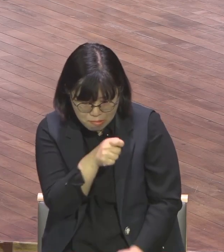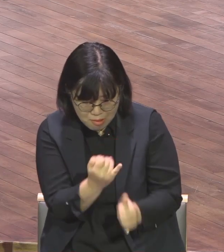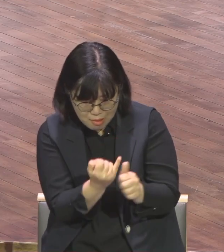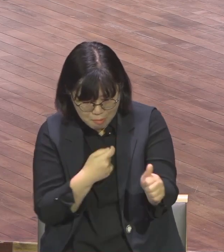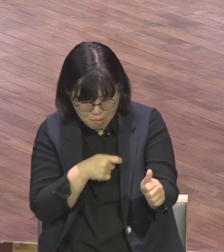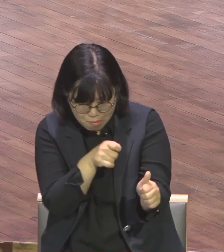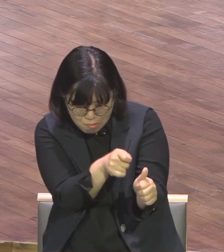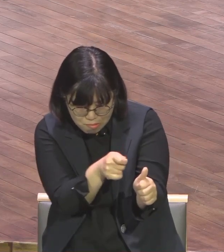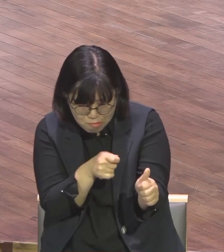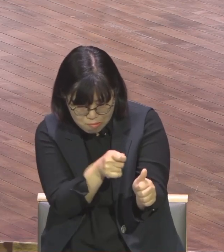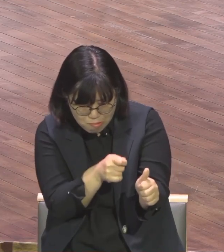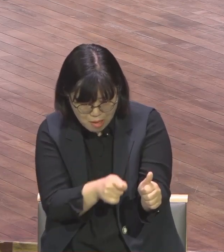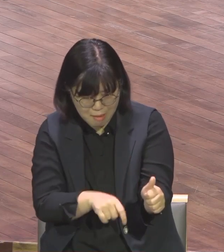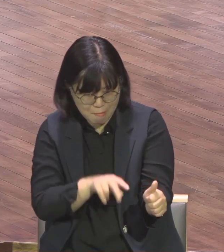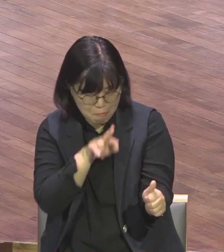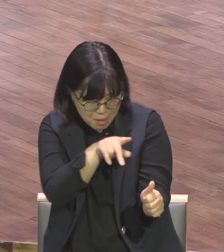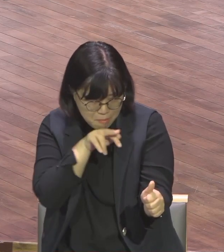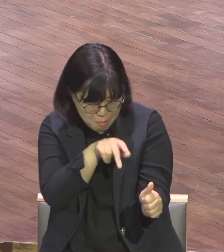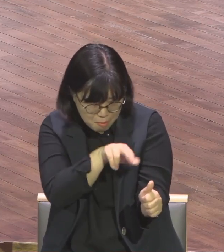많아서 그야말로